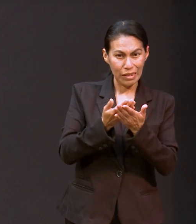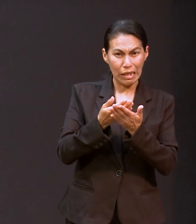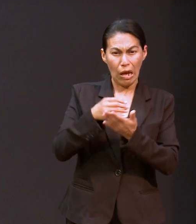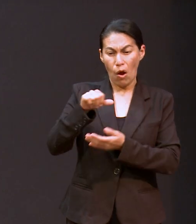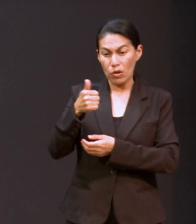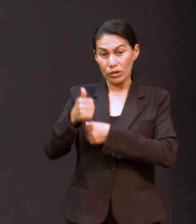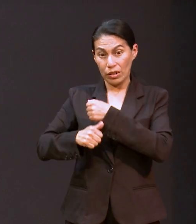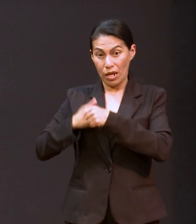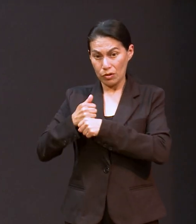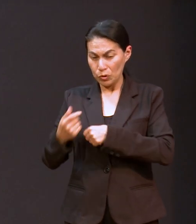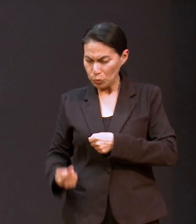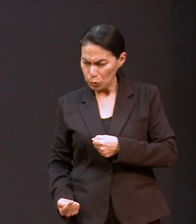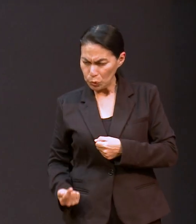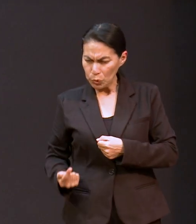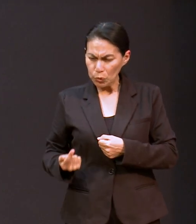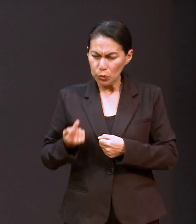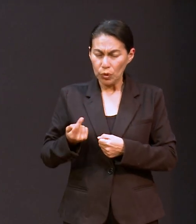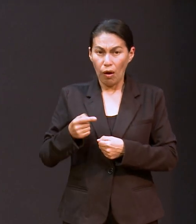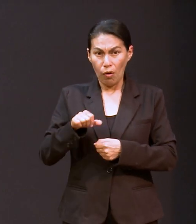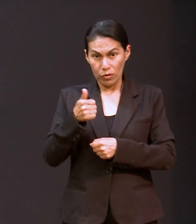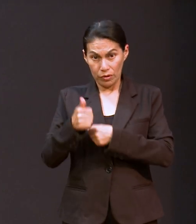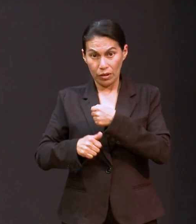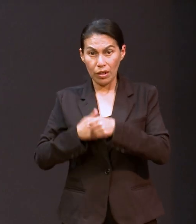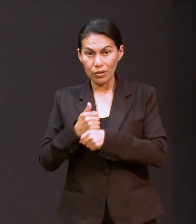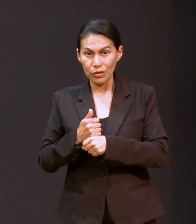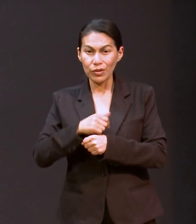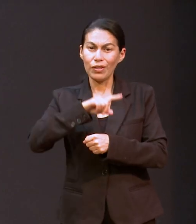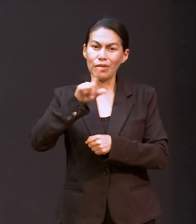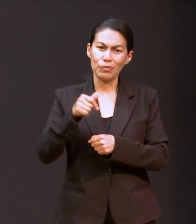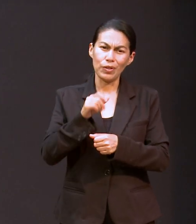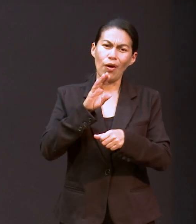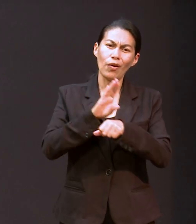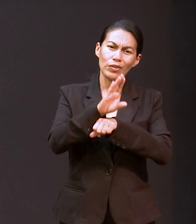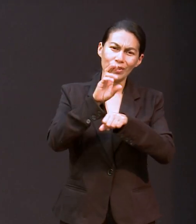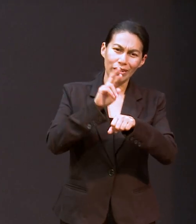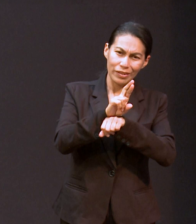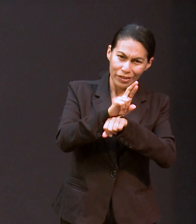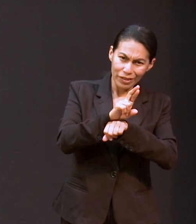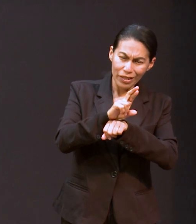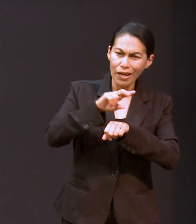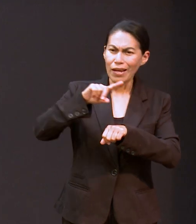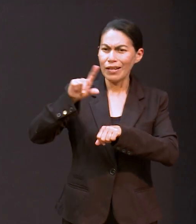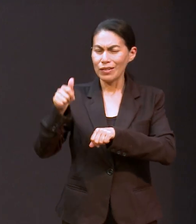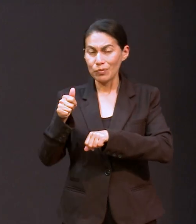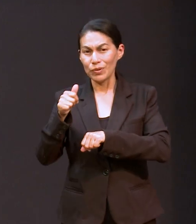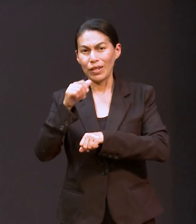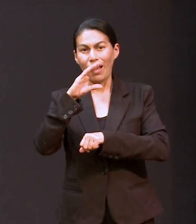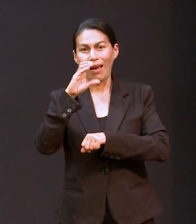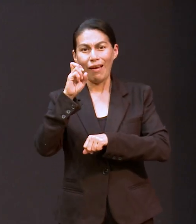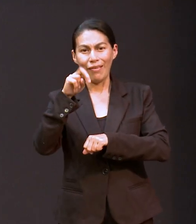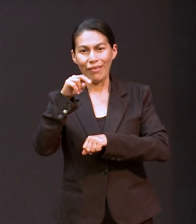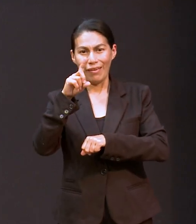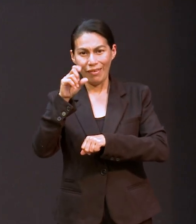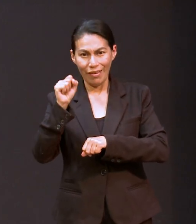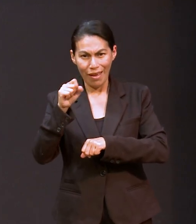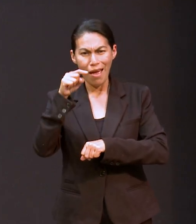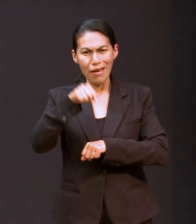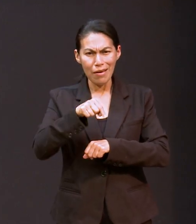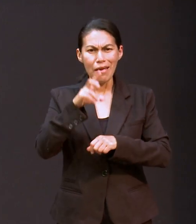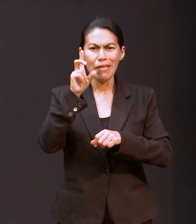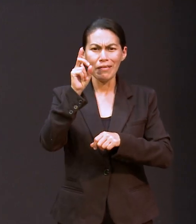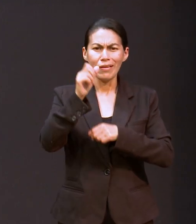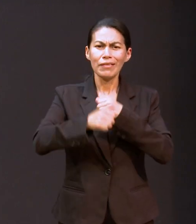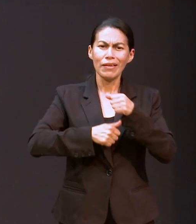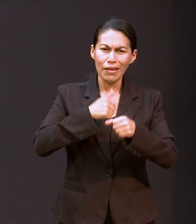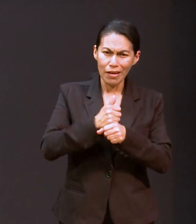por mis primeros 11 años de vida y de ahí tuve el placer de ir a Costa Rica y de Costa Rica ha estado en cada por ya